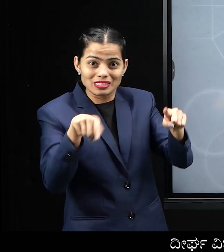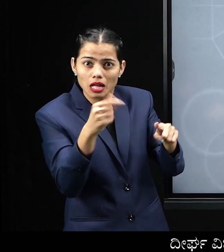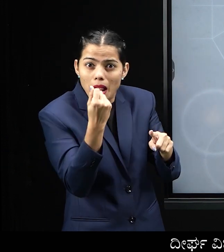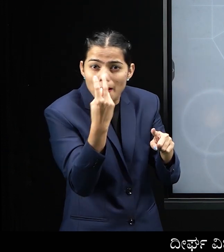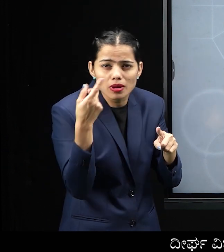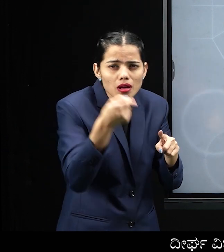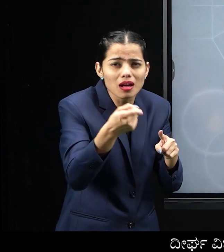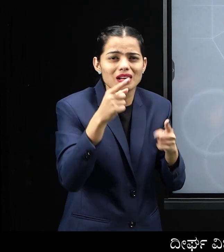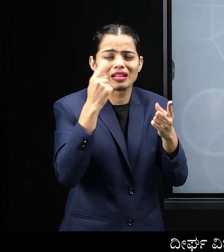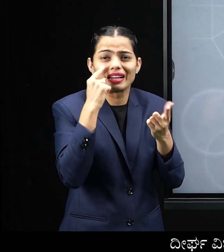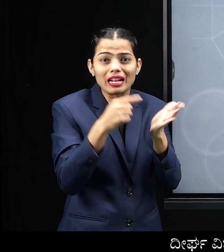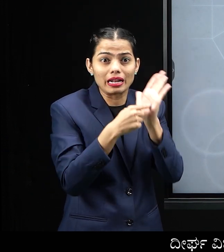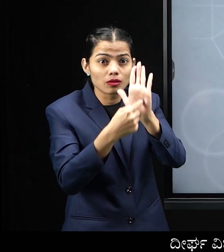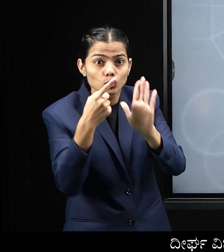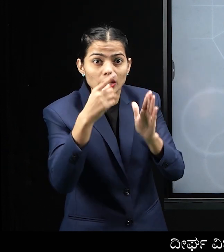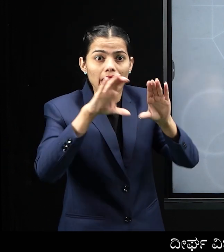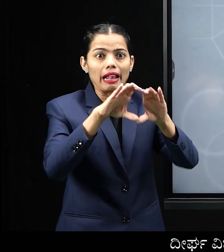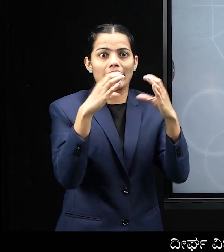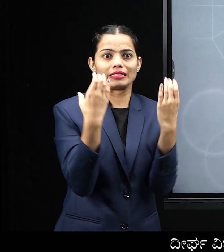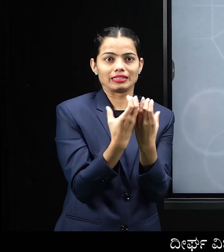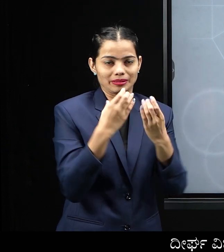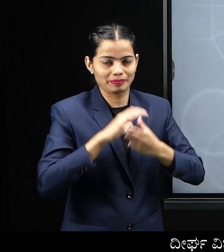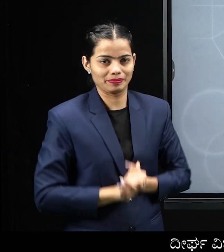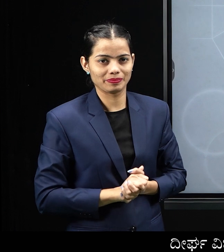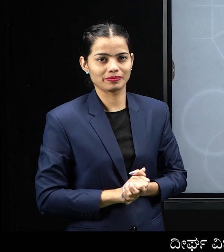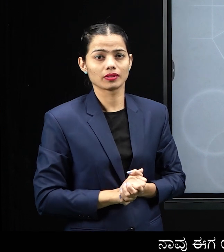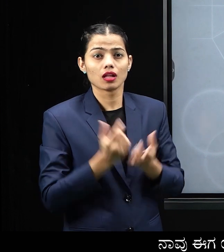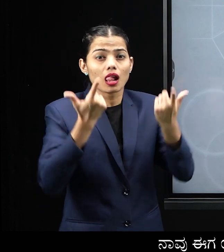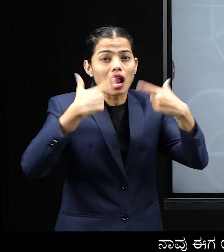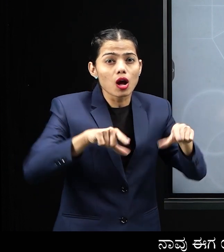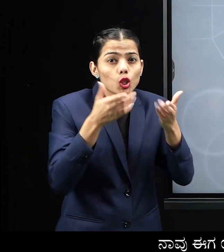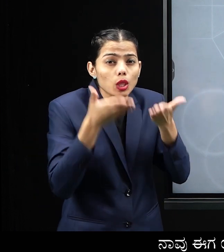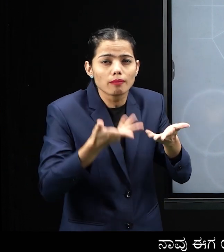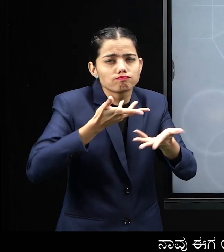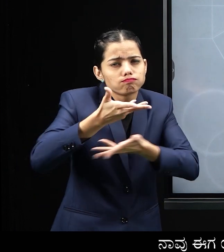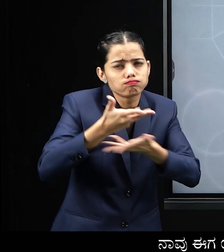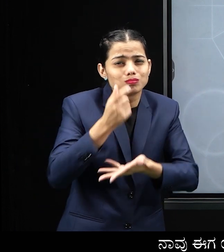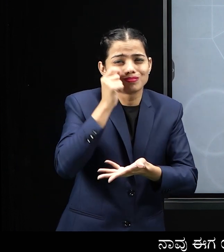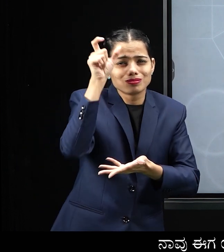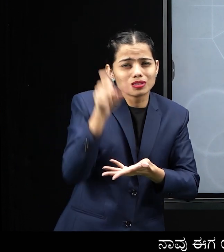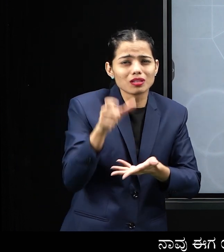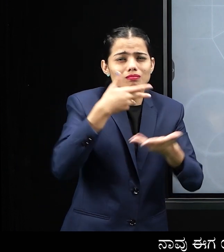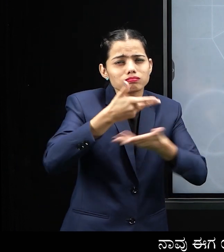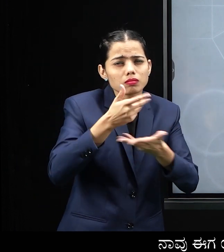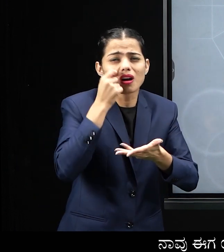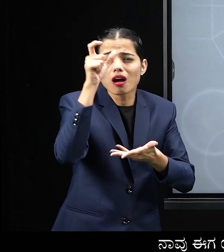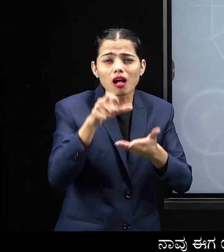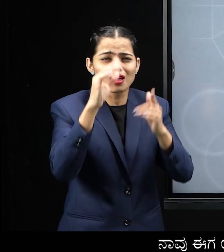ಪ್ರಕ್ರಿಯೆಯೇ ಸರಳೀಕೃತ ಆವೃತ್ತಿಯಾಗಿದೆ. ನಾವು ಈಗ ಯೂಕ್ಲಿಡ್ನ ಲೆಮ್ಮ ಮತ್ತು ಅದರ